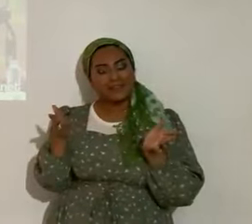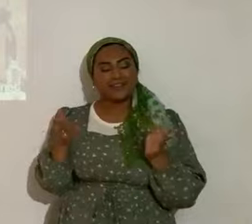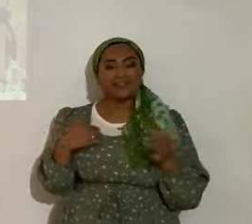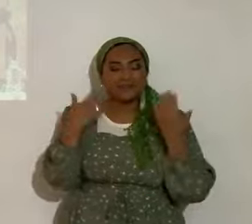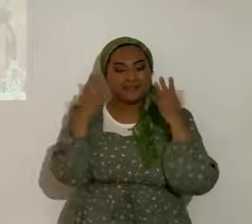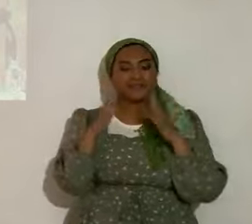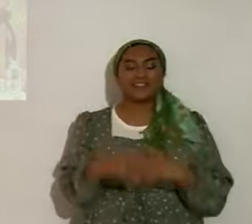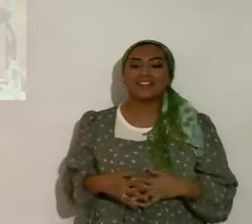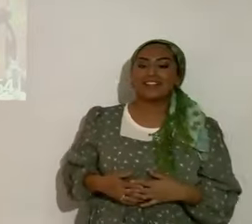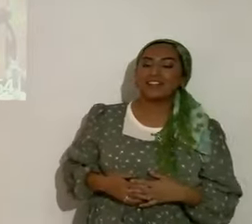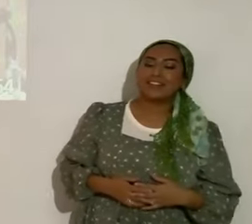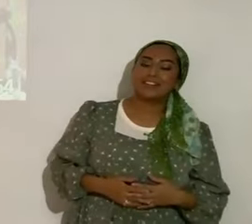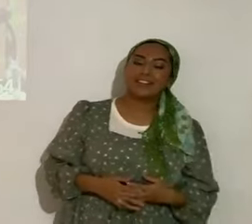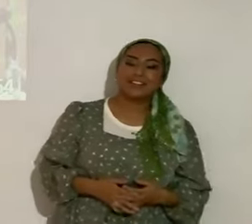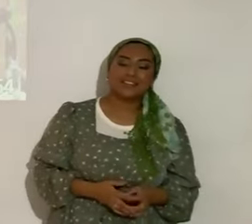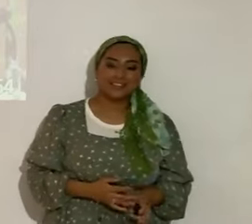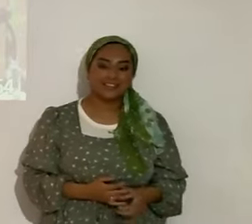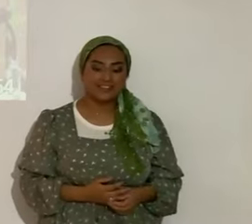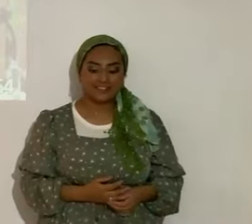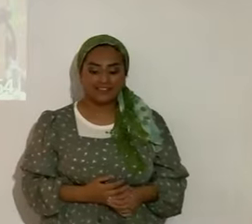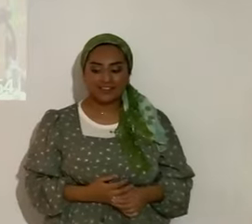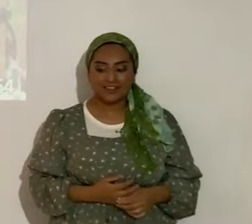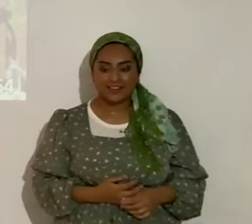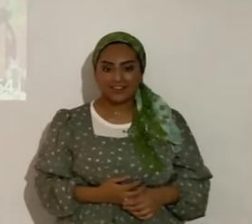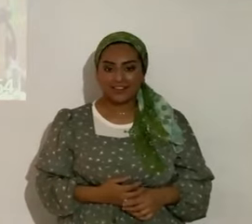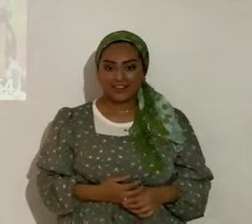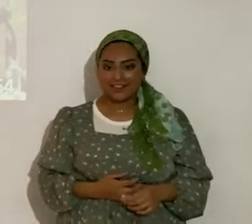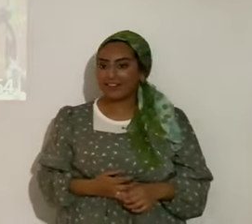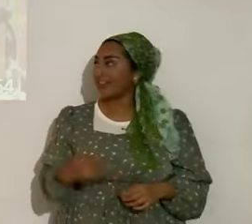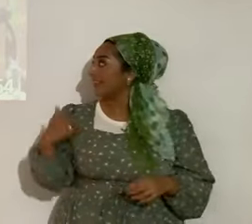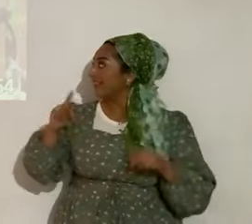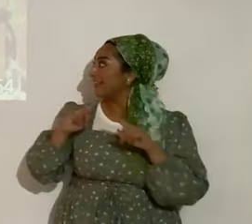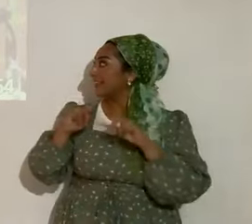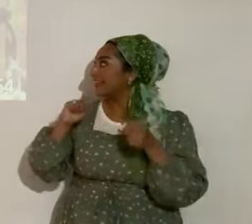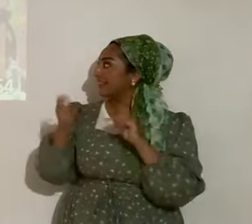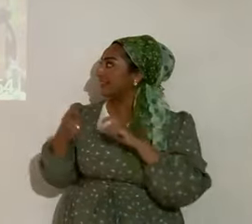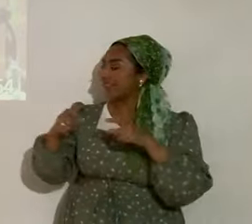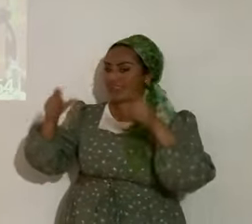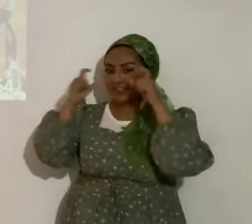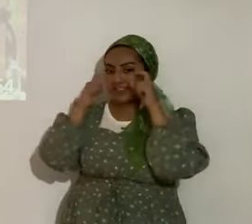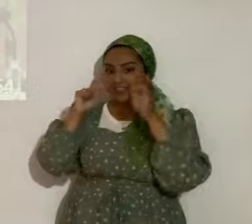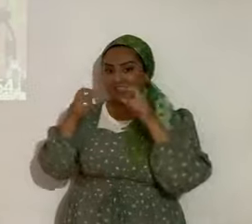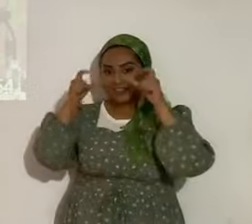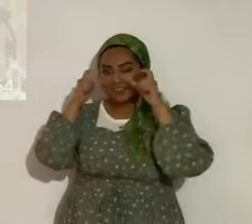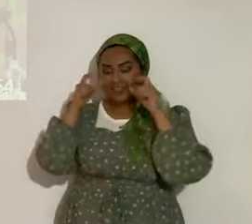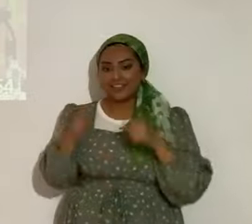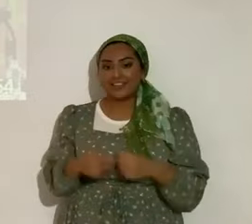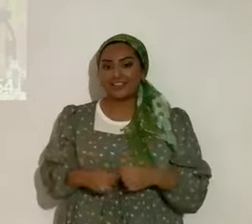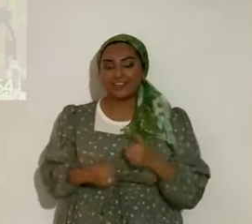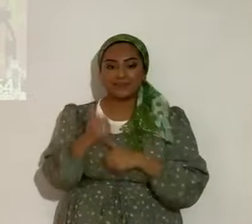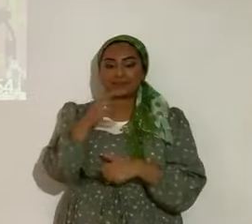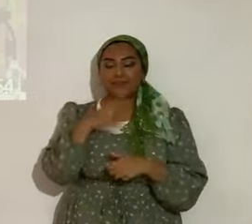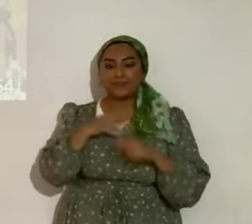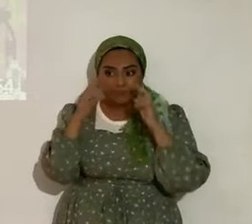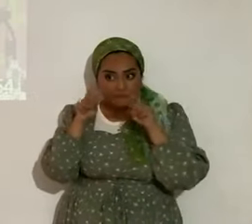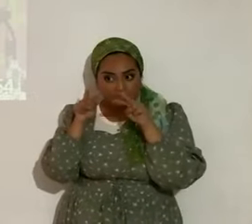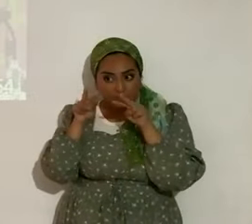planeado, créanmelo, no para nada. Eso sí, estoy con otros lentes, para los que son observadores, sobre todo las